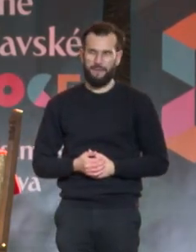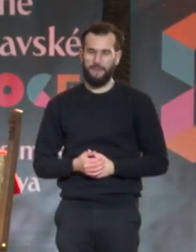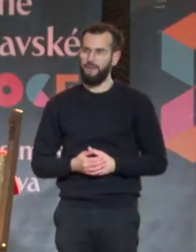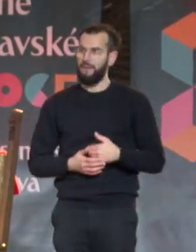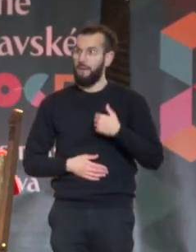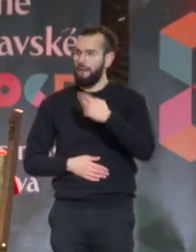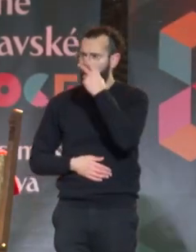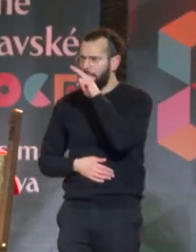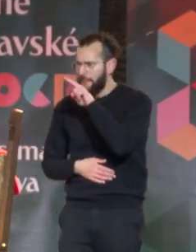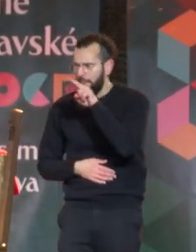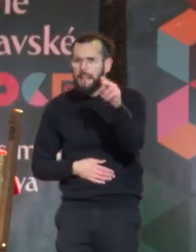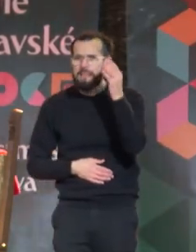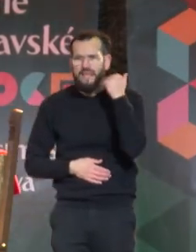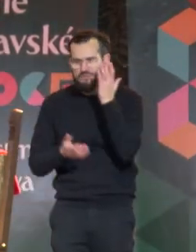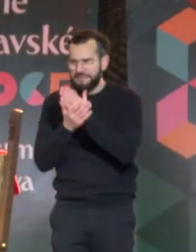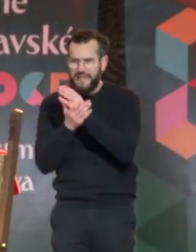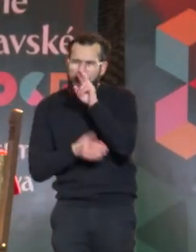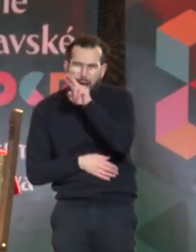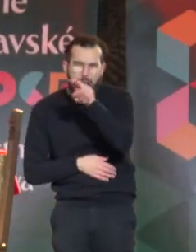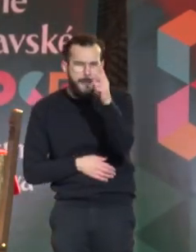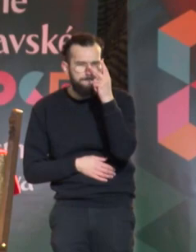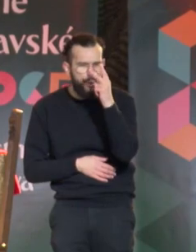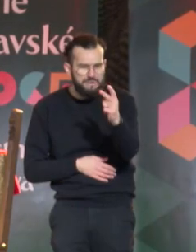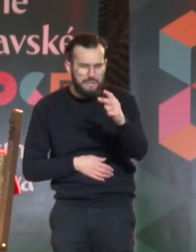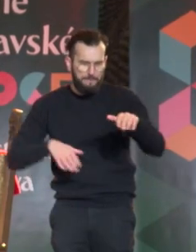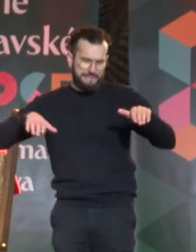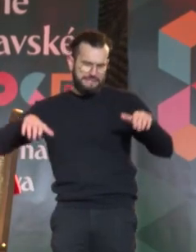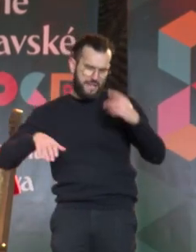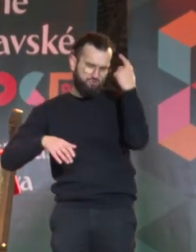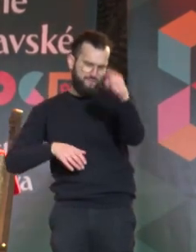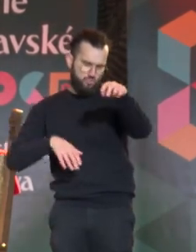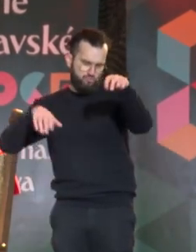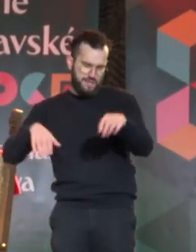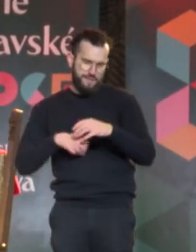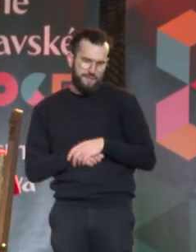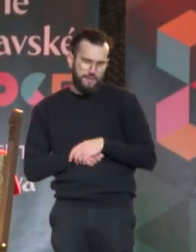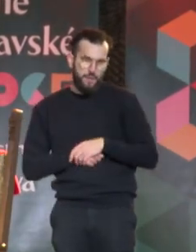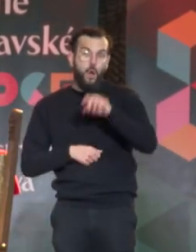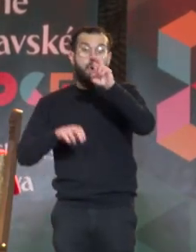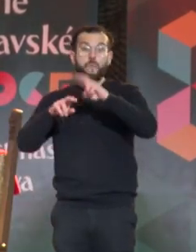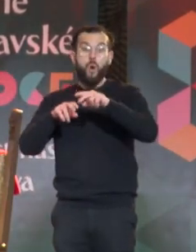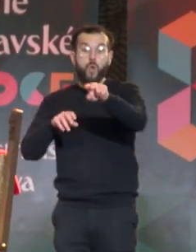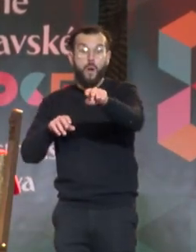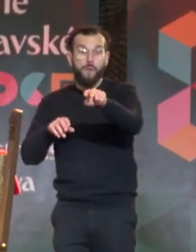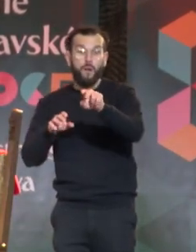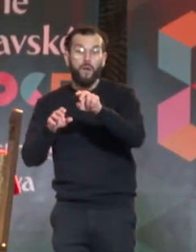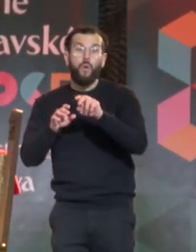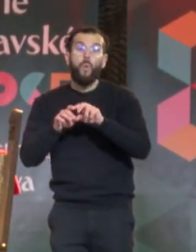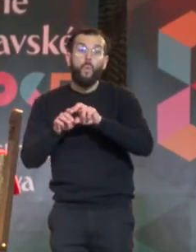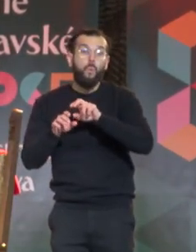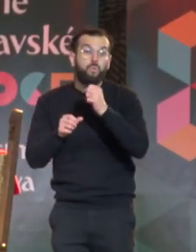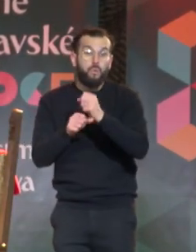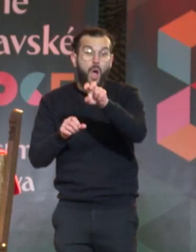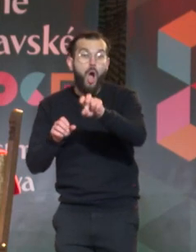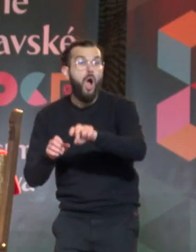pozorujem to dievča, ako sa chúli v rohu sedačky. Potom sa vymrští, urobí pár dlhých krokov